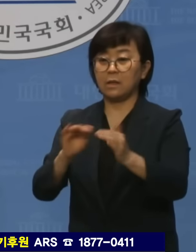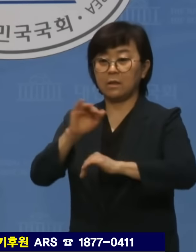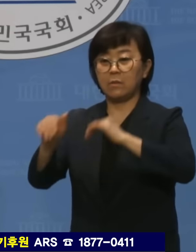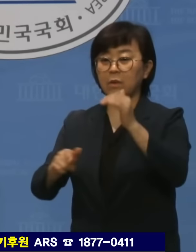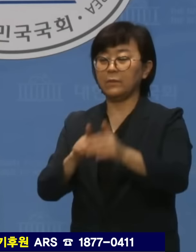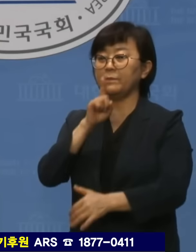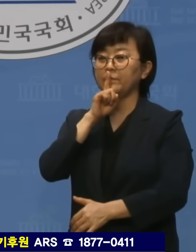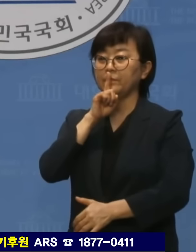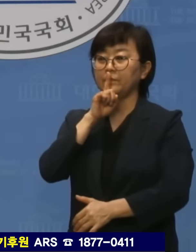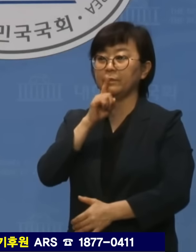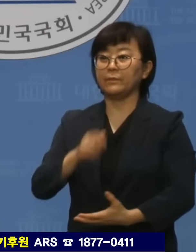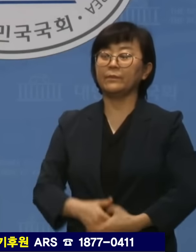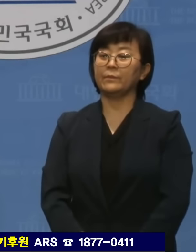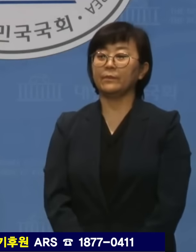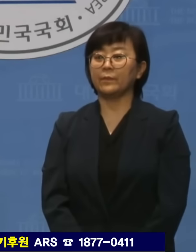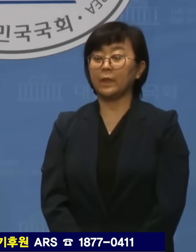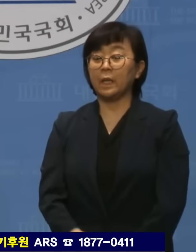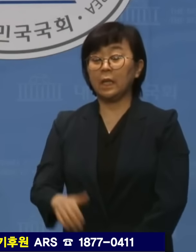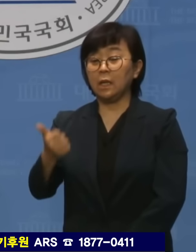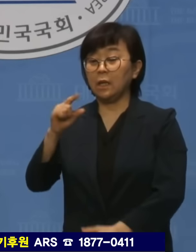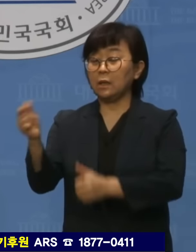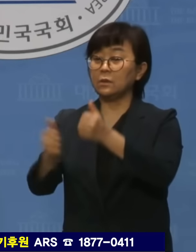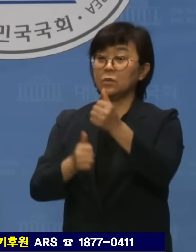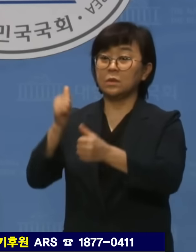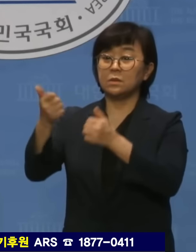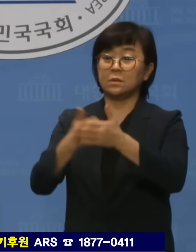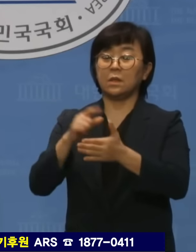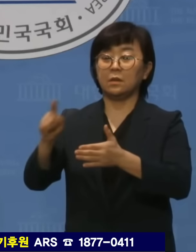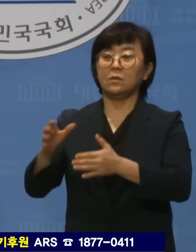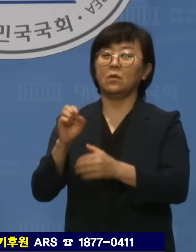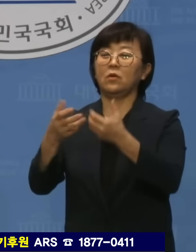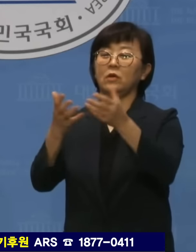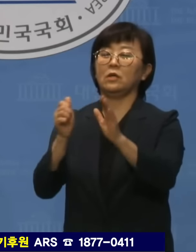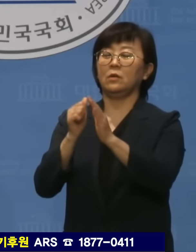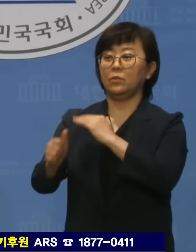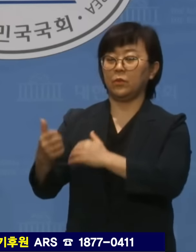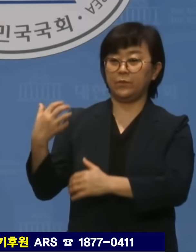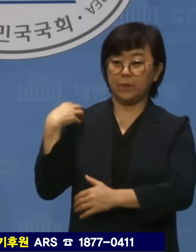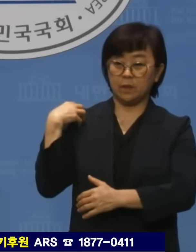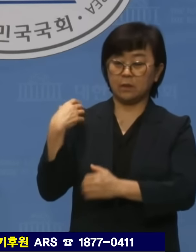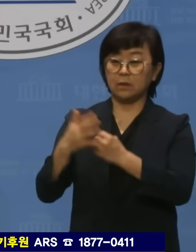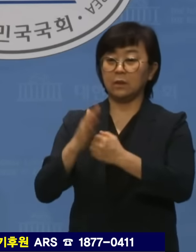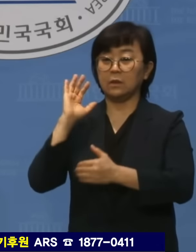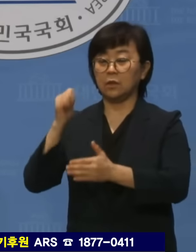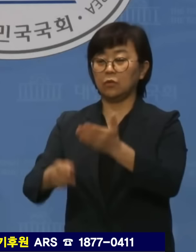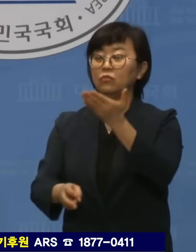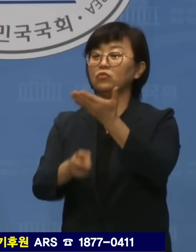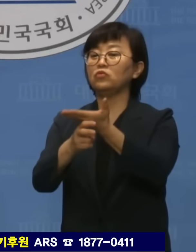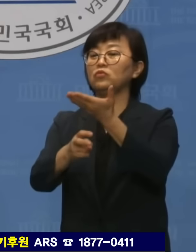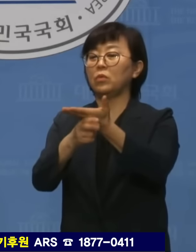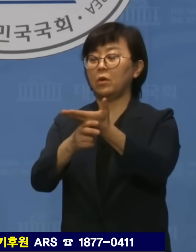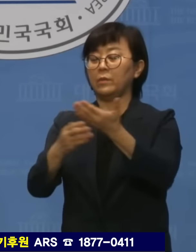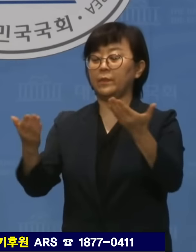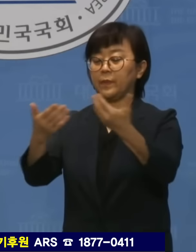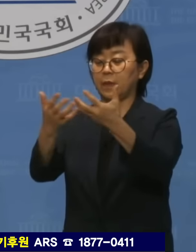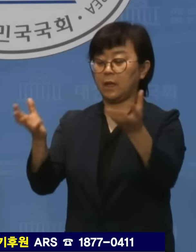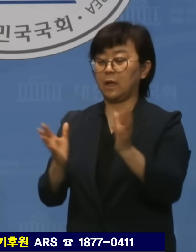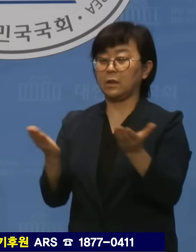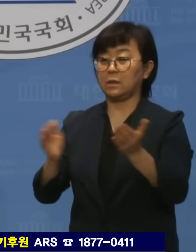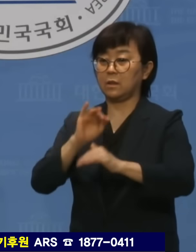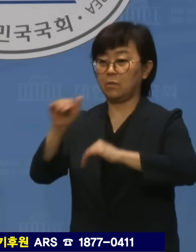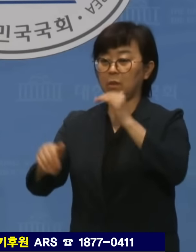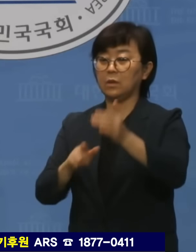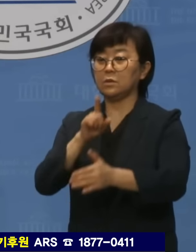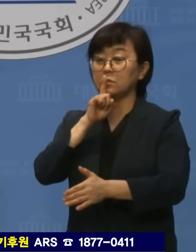침묵하고 있습니다 한동훈 위원장은 집권여당의 대표로서 대통령의 불법적인 당무 개입에